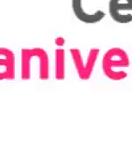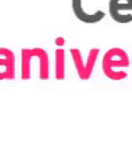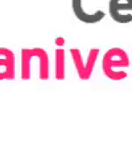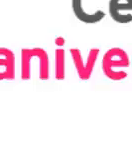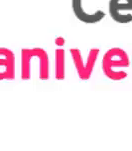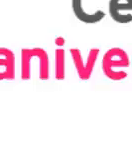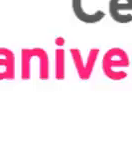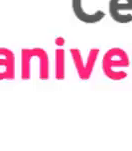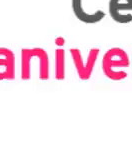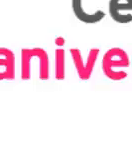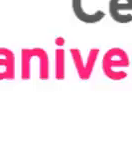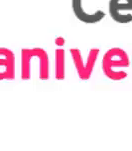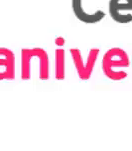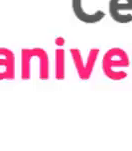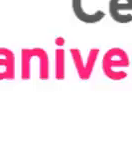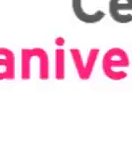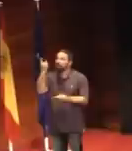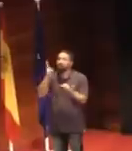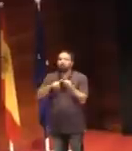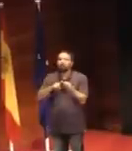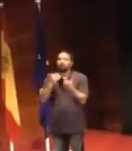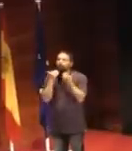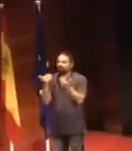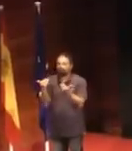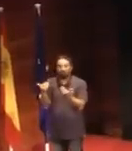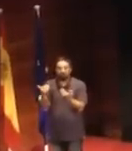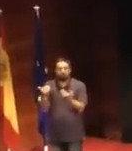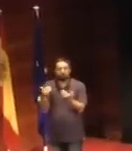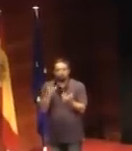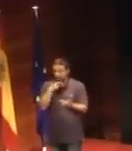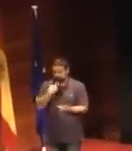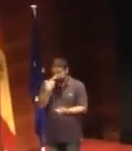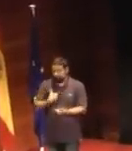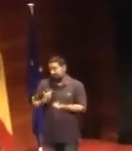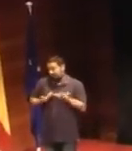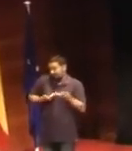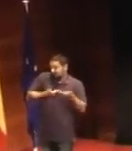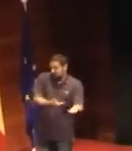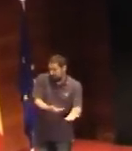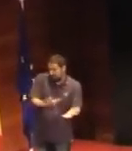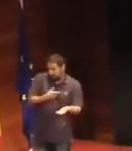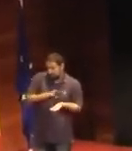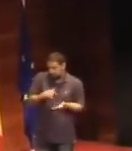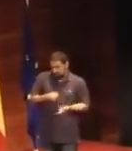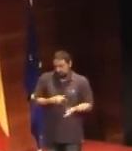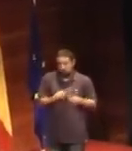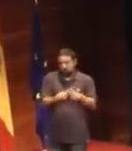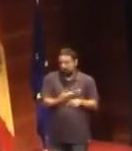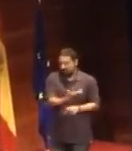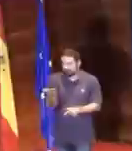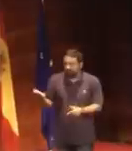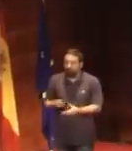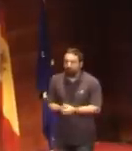Muy buenos días a todos. En primer lugar, agradecer que me hayáis invitado a compartir este día con todos vosotros.